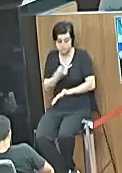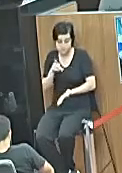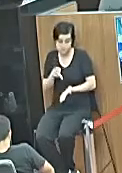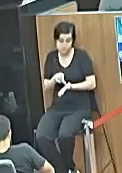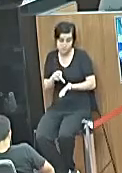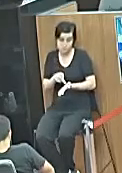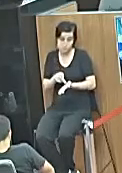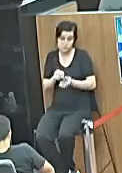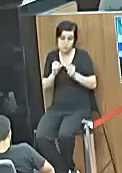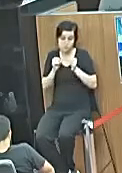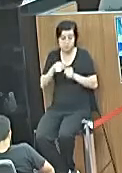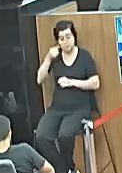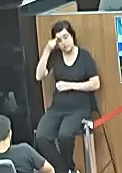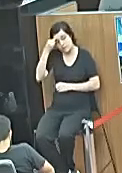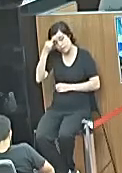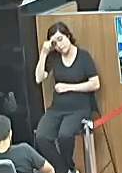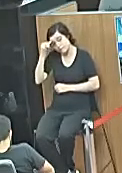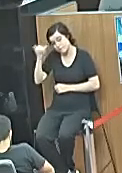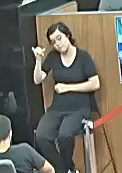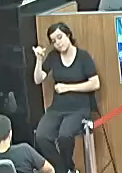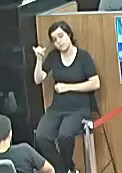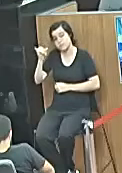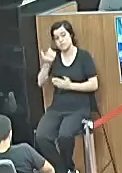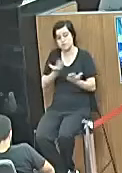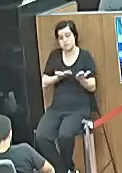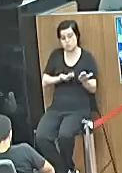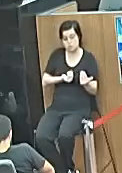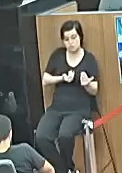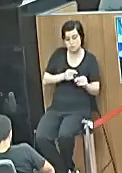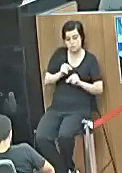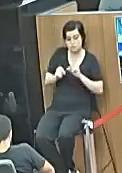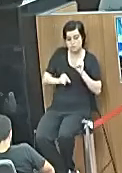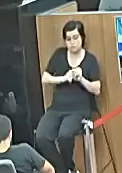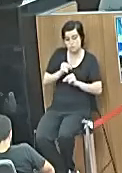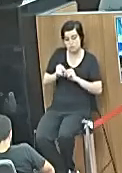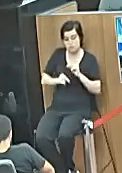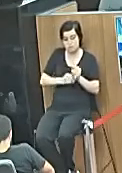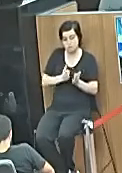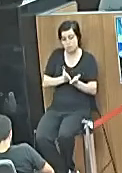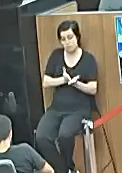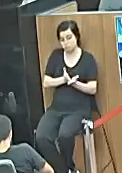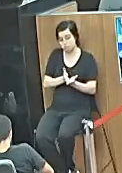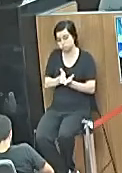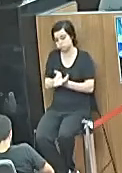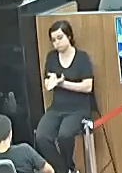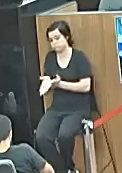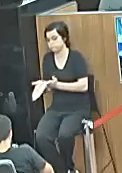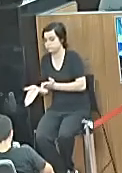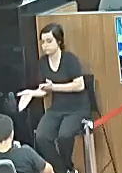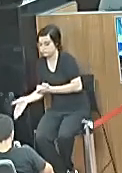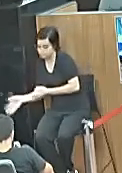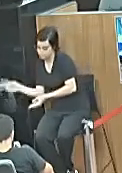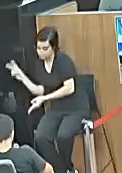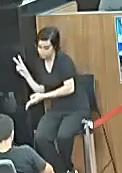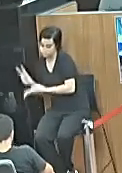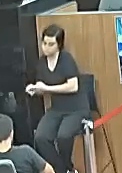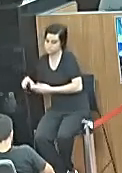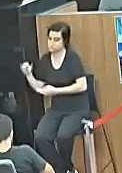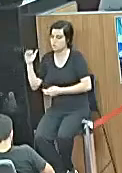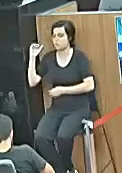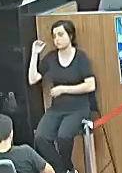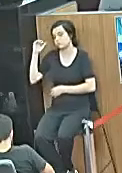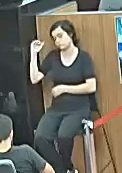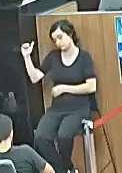nelas podem evitar inclusive que o adolescente progride na trajetória dele vá cair no sistema socioeducativo de